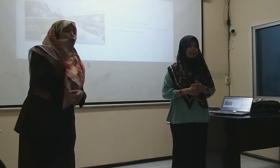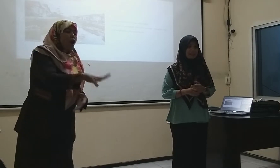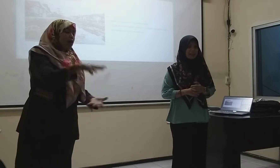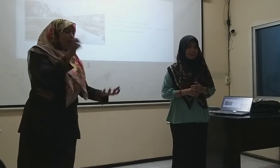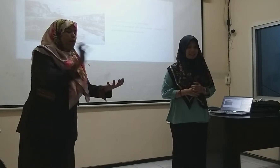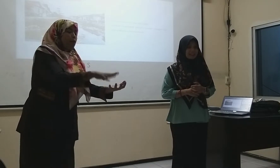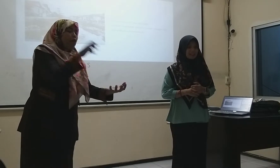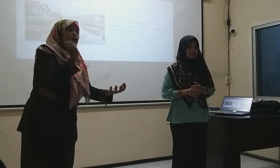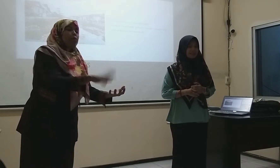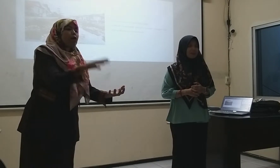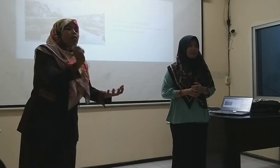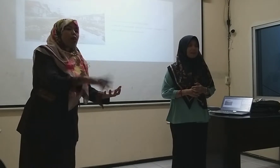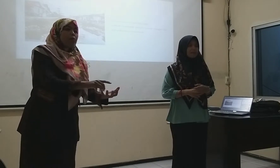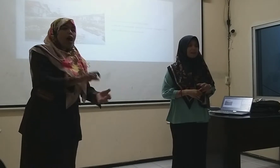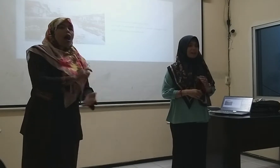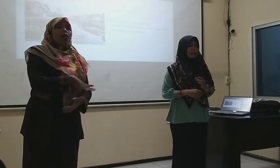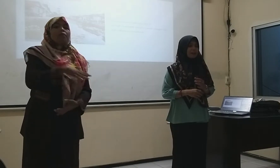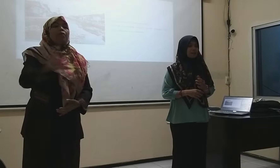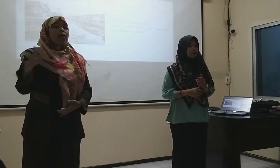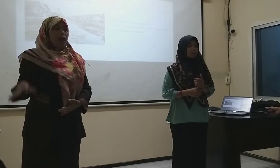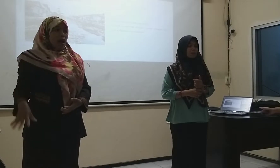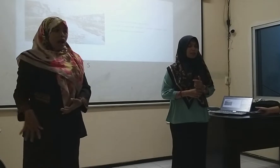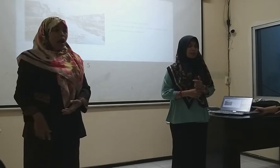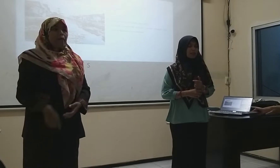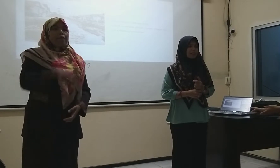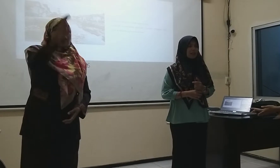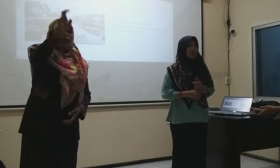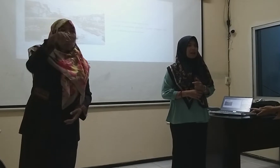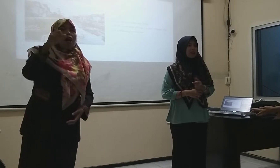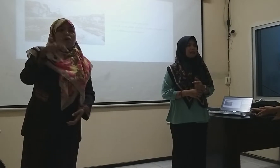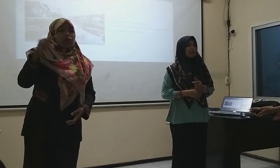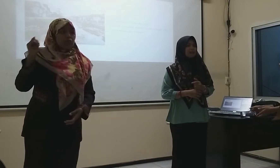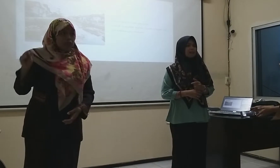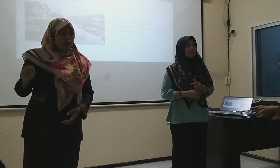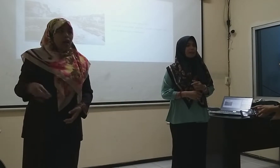limbah yang cair. Ya, limbah yang padat contohnya adalah